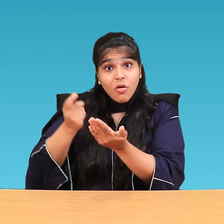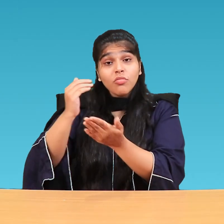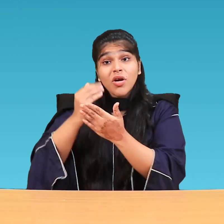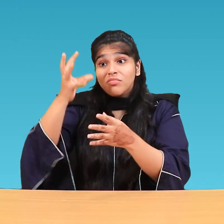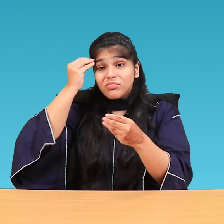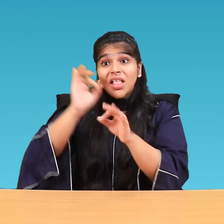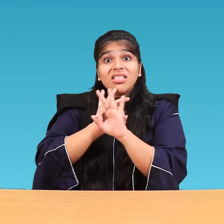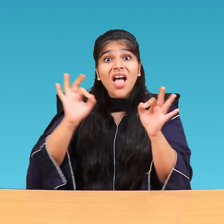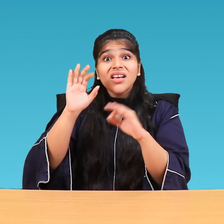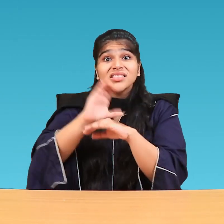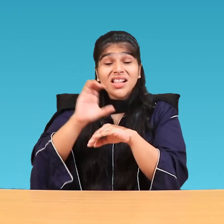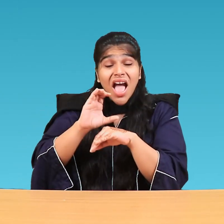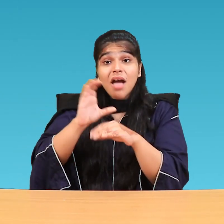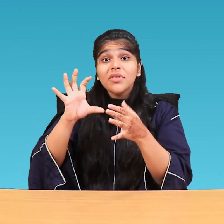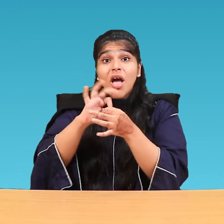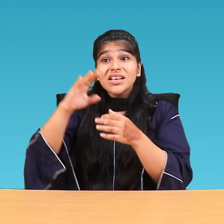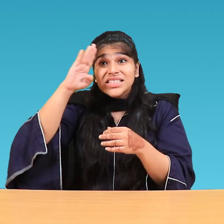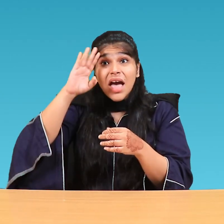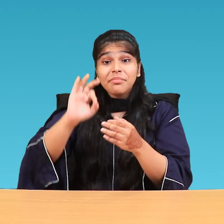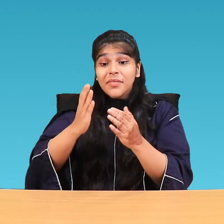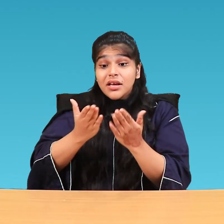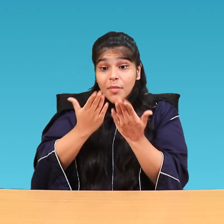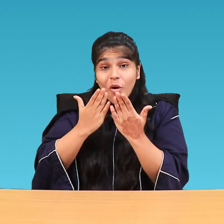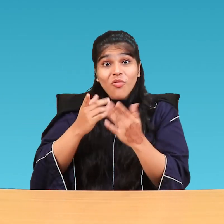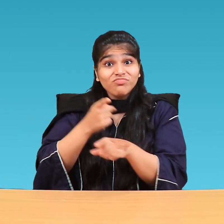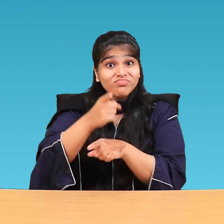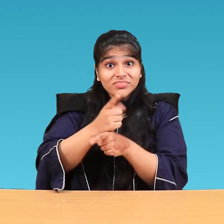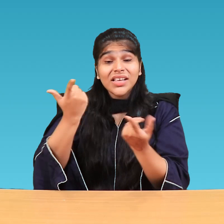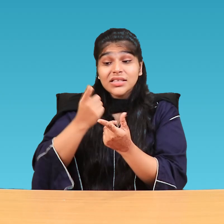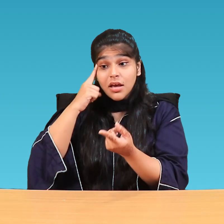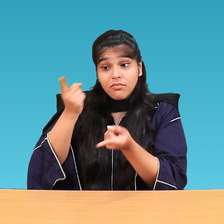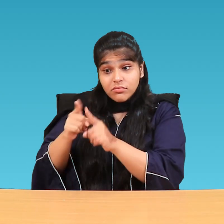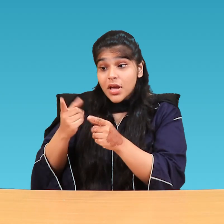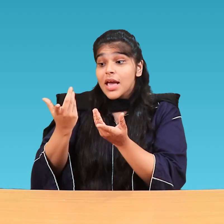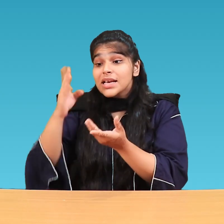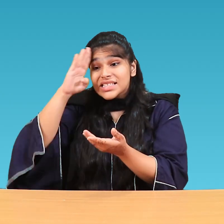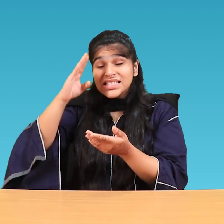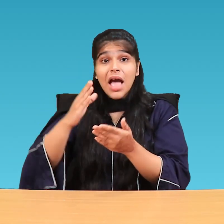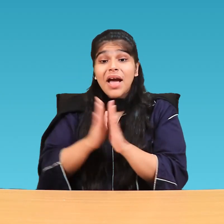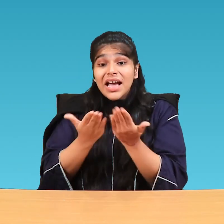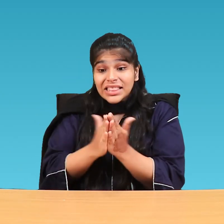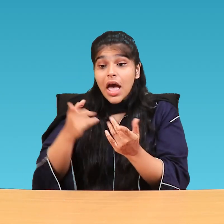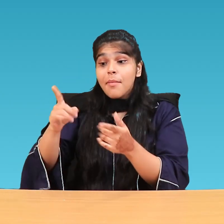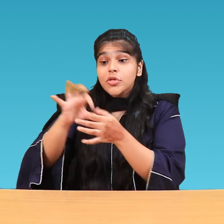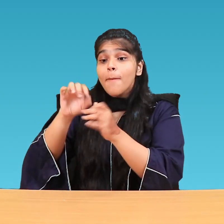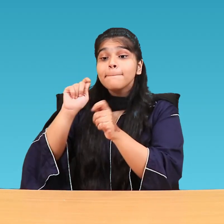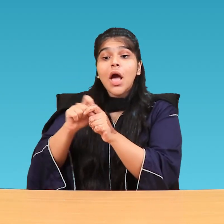انفارمیشن ہے ریلیجن کی، اسلامیات کی، اور وہ سجیسٹ کریں گے کہ کس طریقے سے اسلامیات کا کریکولم بننا چاہیے۔ اسی طریقے